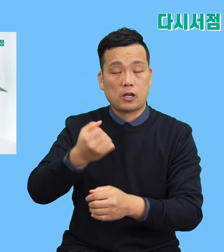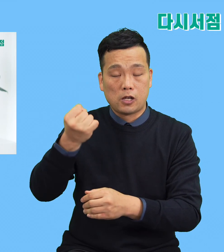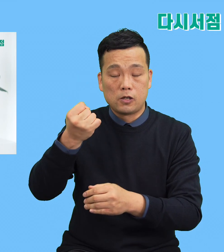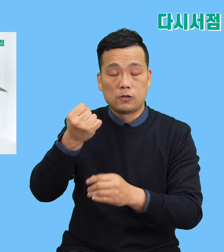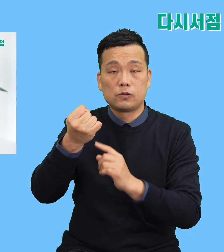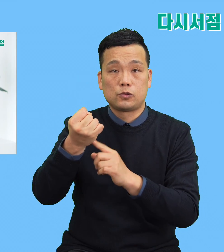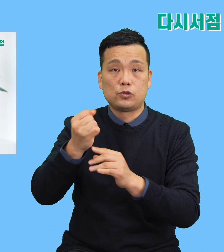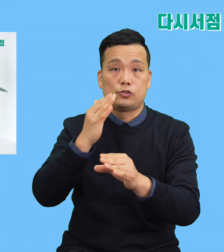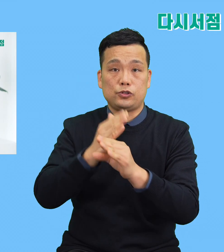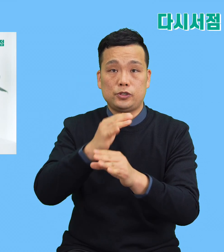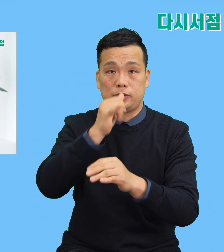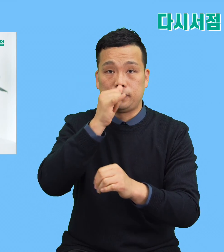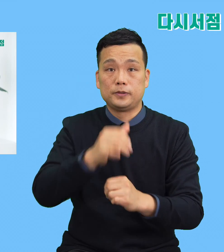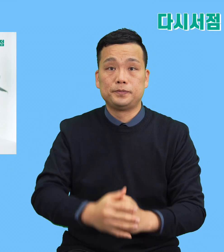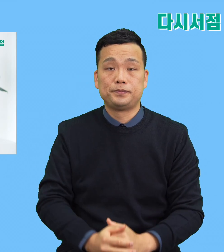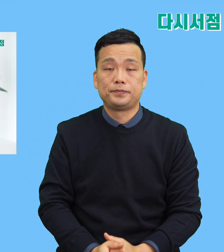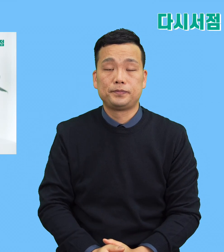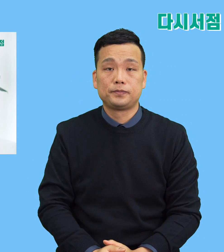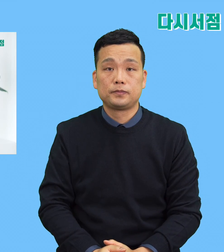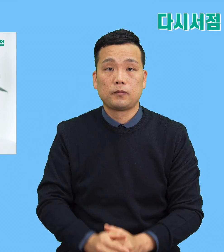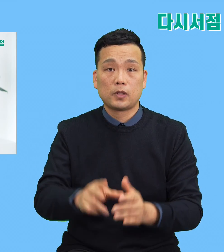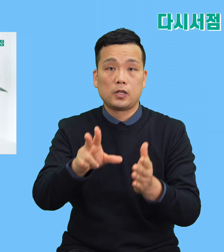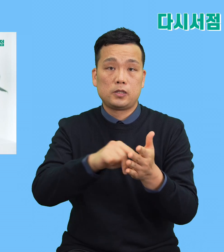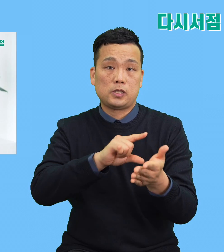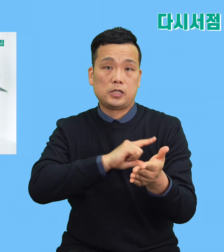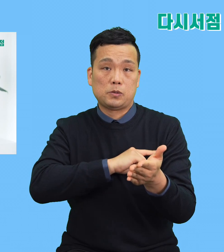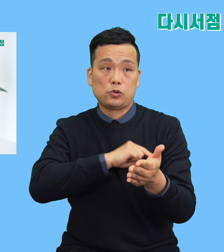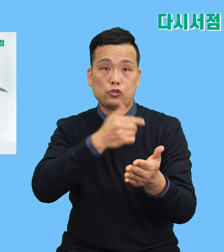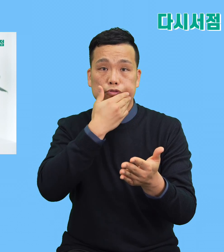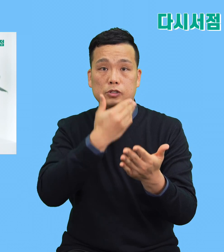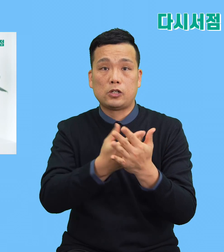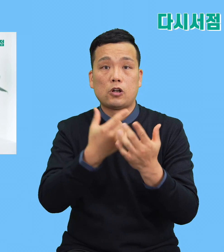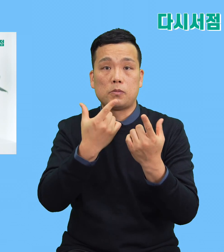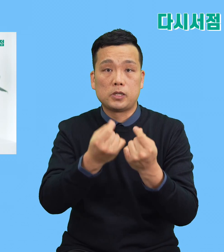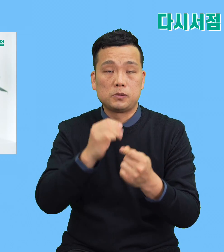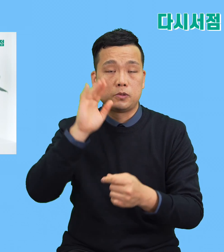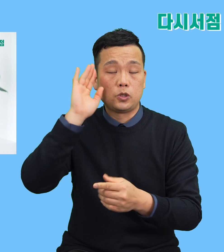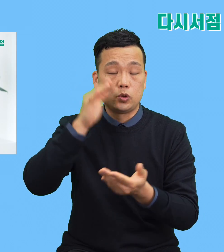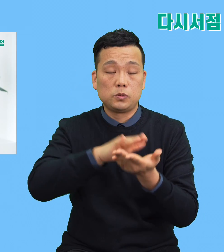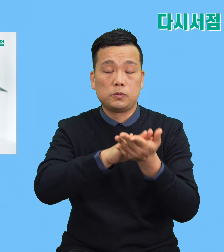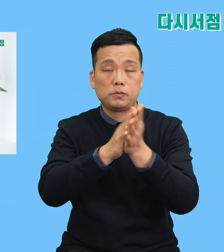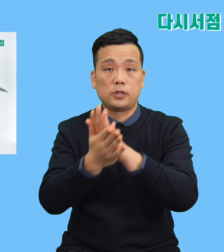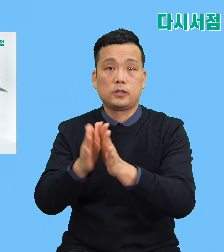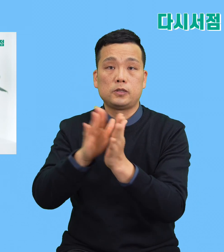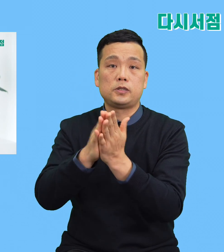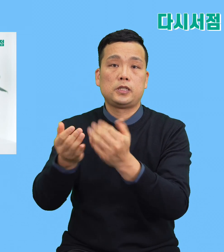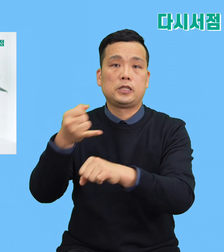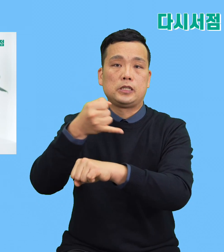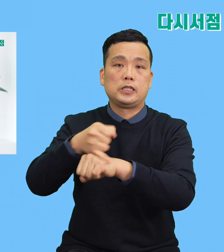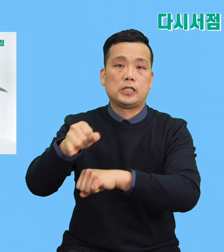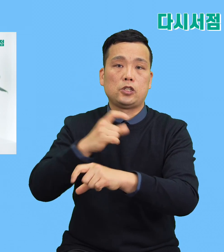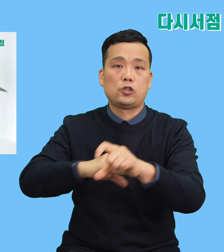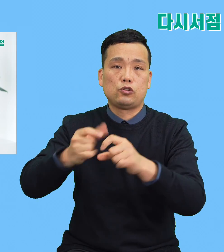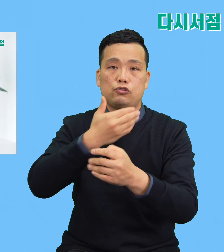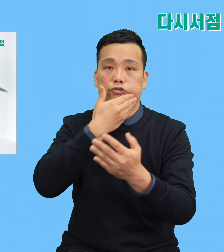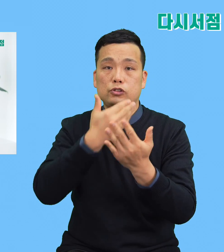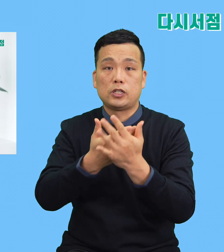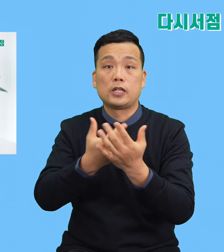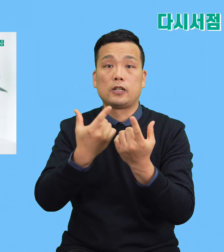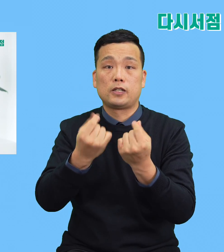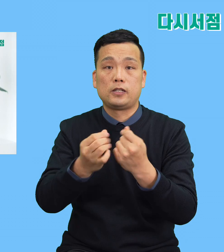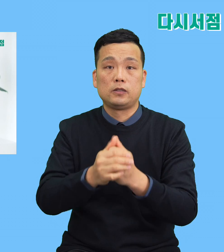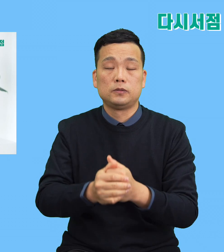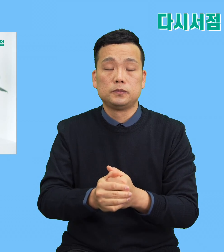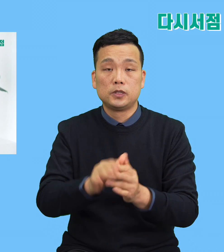공을 들이는 부분이기도 하고요. 물론 제목도 있지만 최근에 점점 더 디자인이 중요해지고 있는 것 같아요. 그러니까